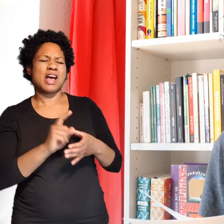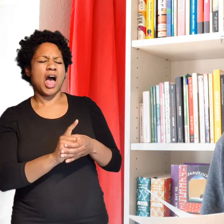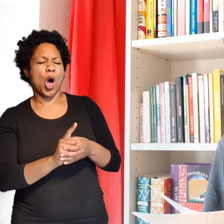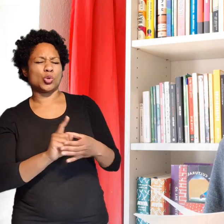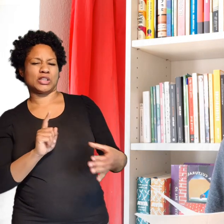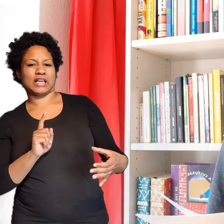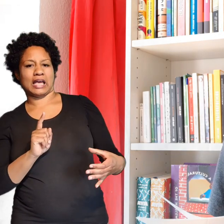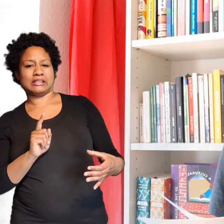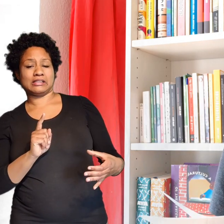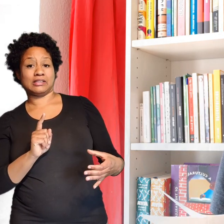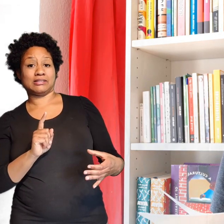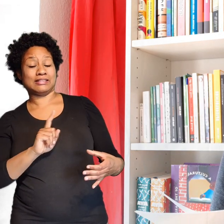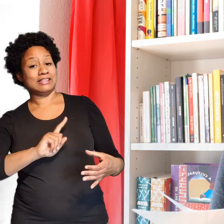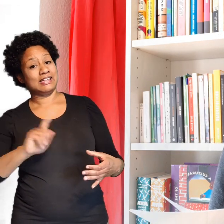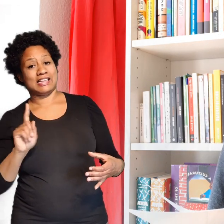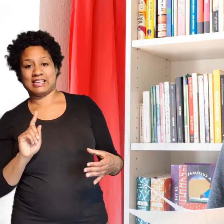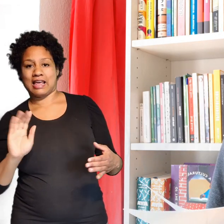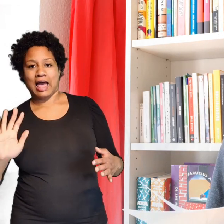nicht eingeschlossen."